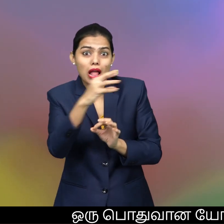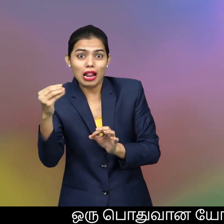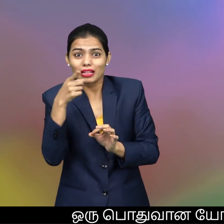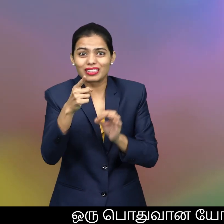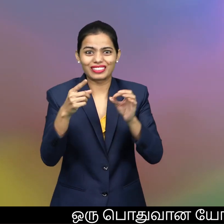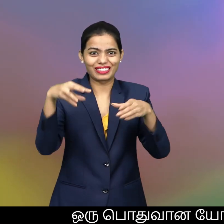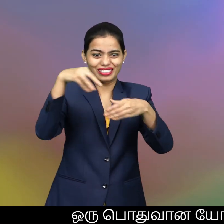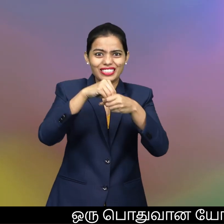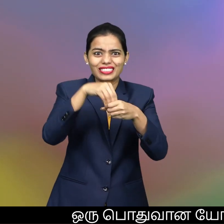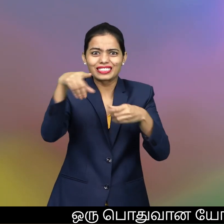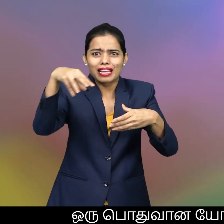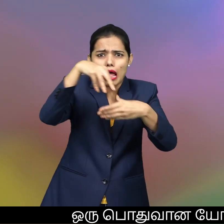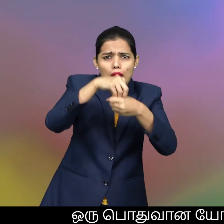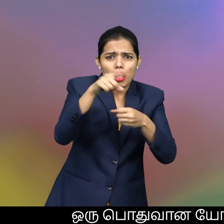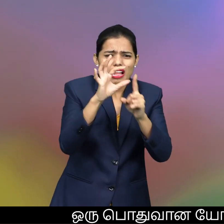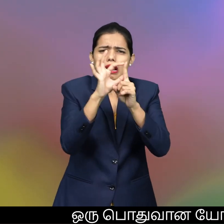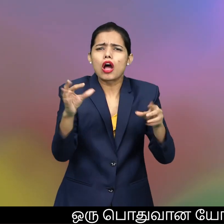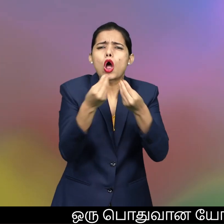என்று ஒரு பொதுவான யோசனையை பெறுவோம்.